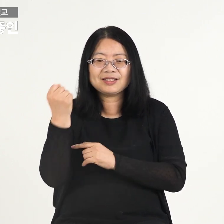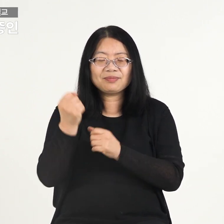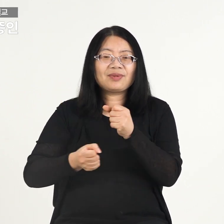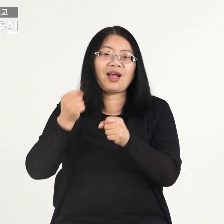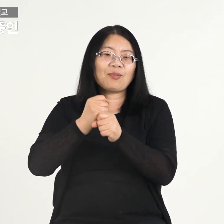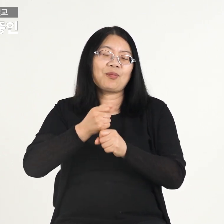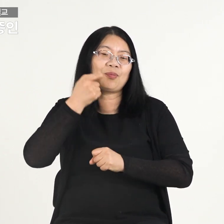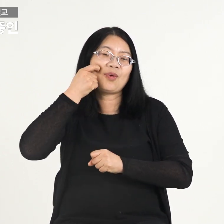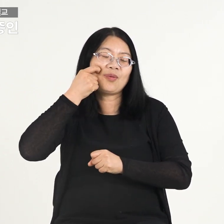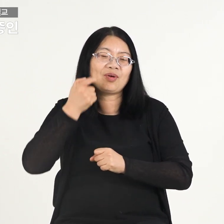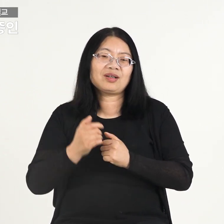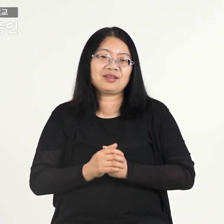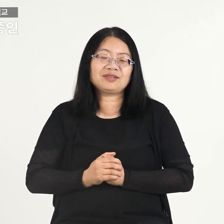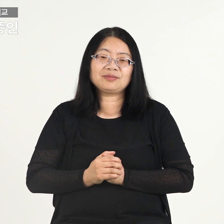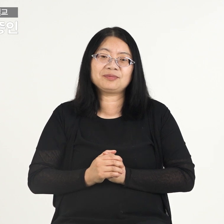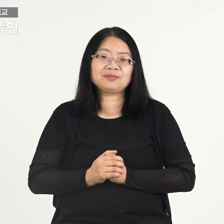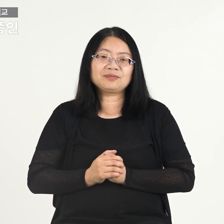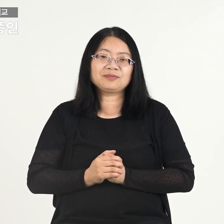없습니다.